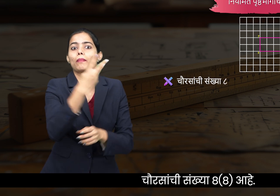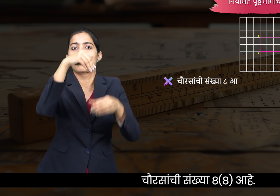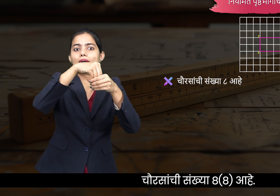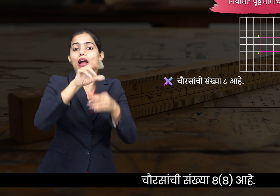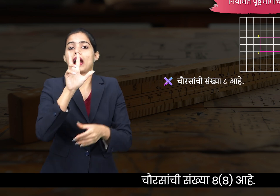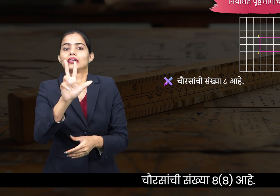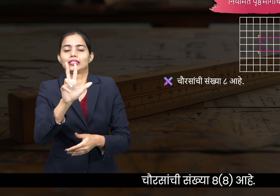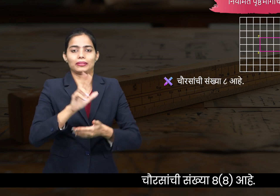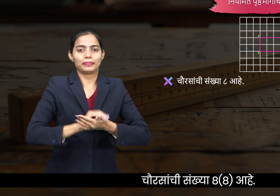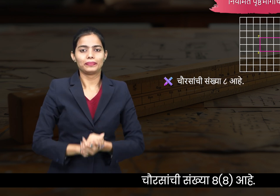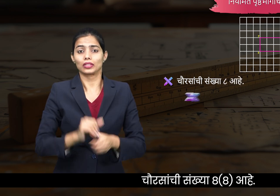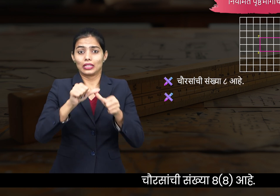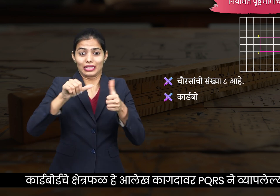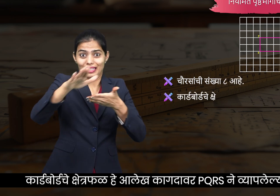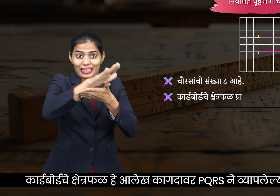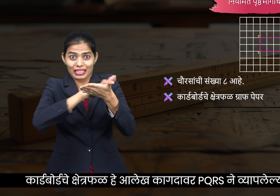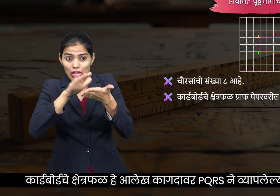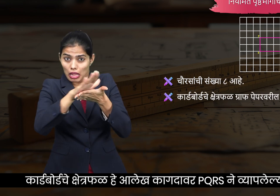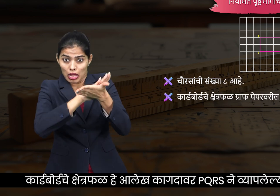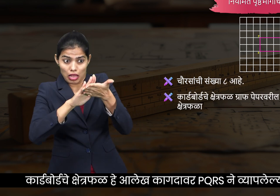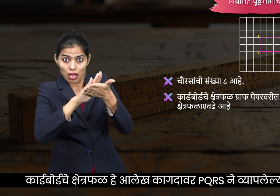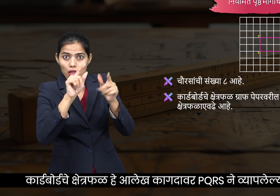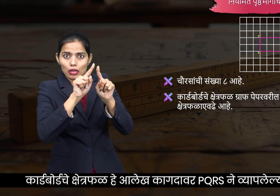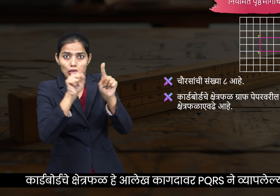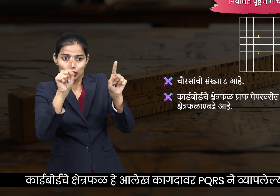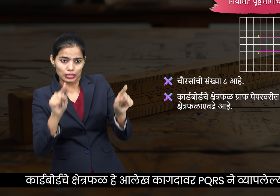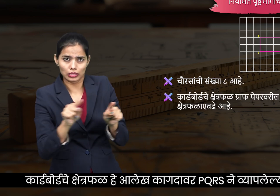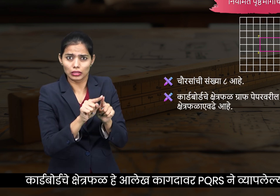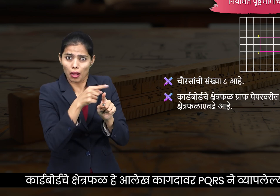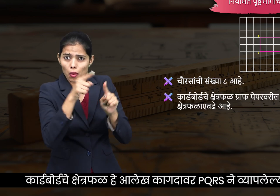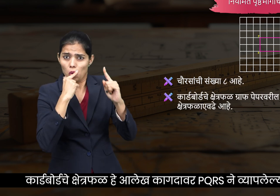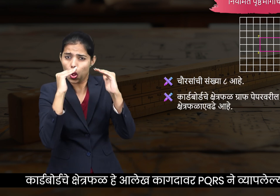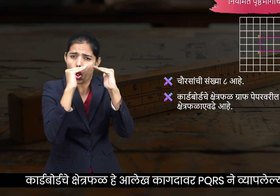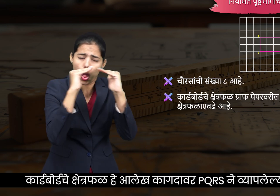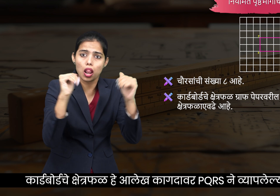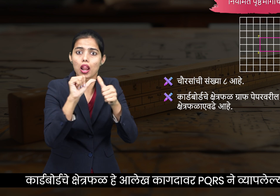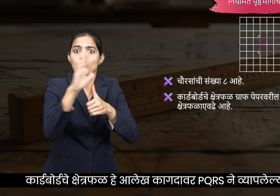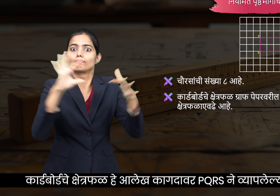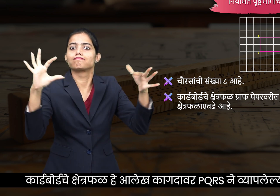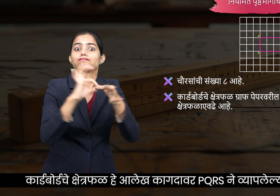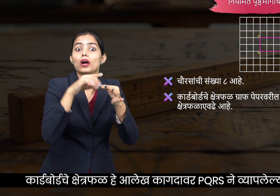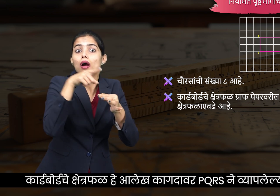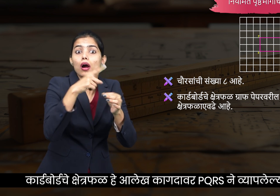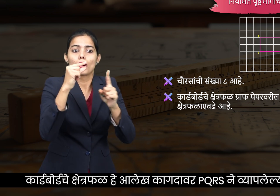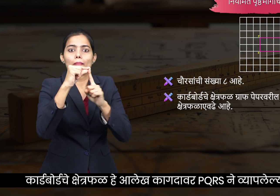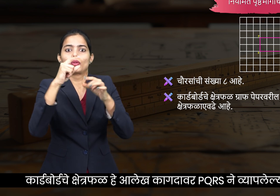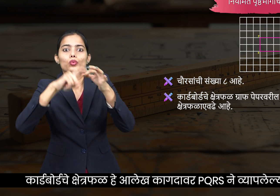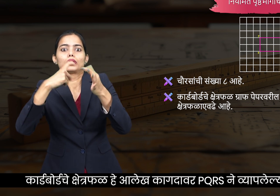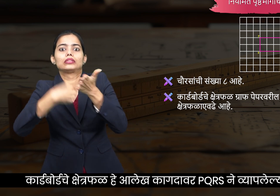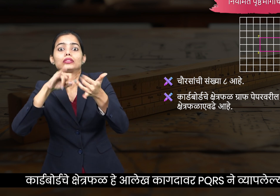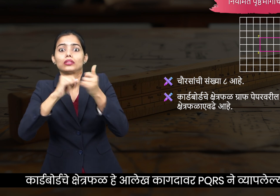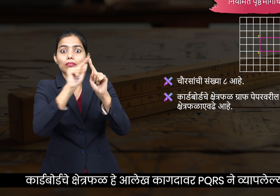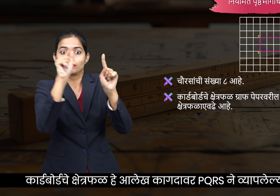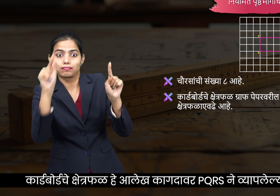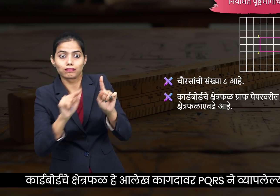चौरसांची संख्या 8 आहे. कार्डबोर्डचे क्षेत्रफळ हे आलेख कागदावर PQRS ने व्यापलेल्या